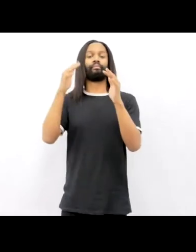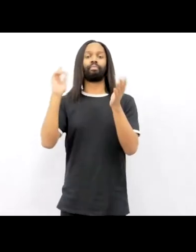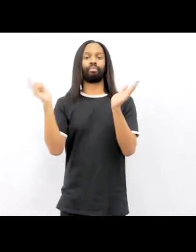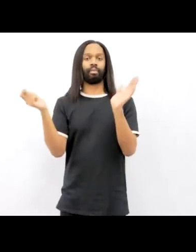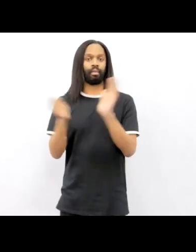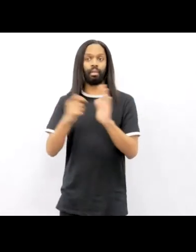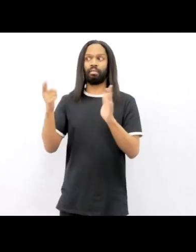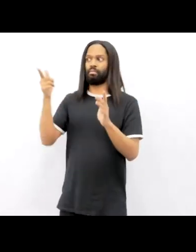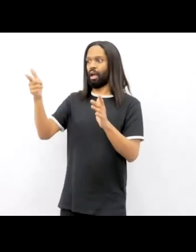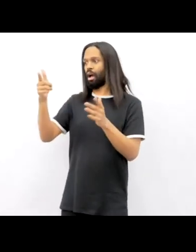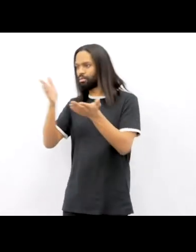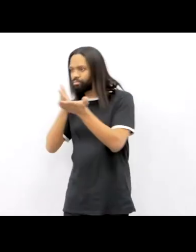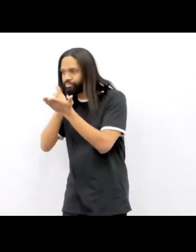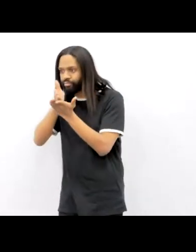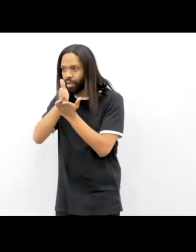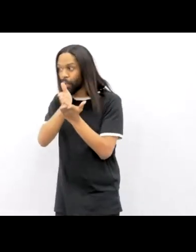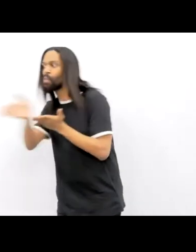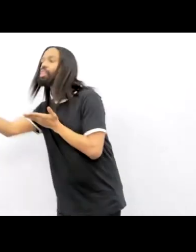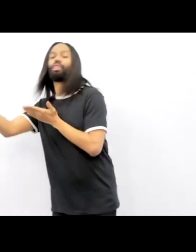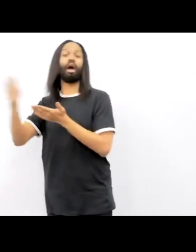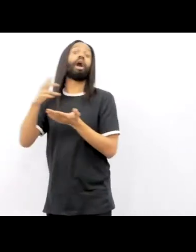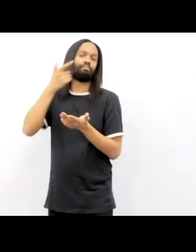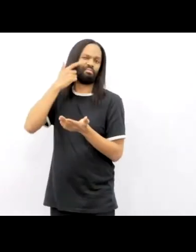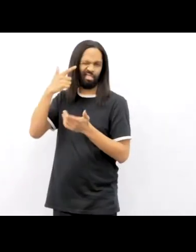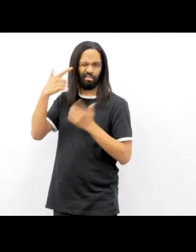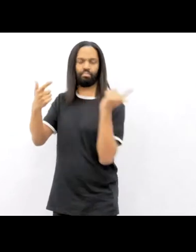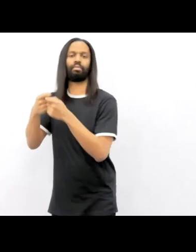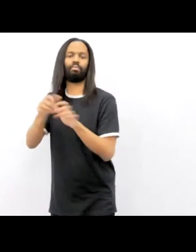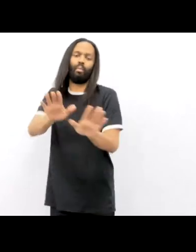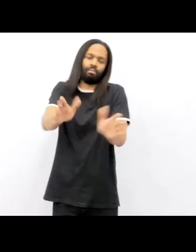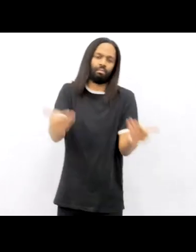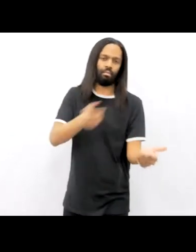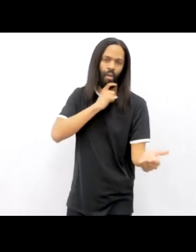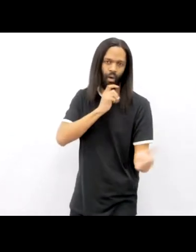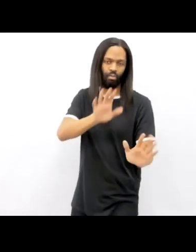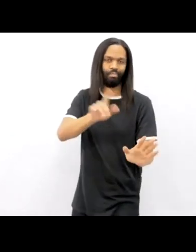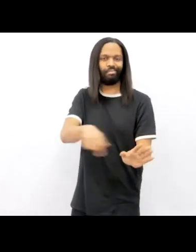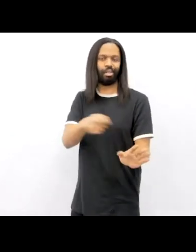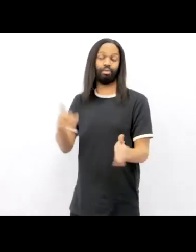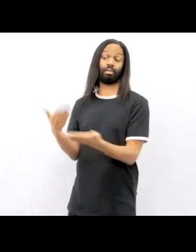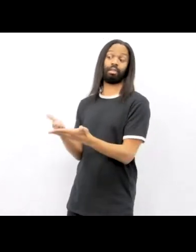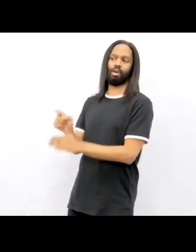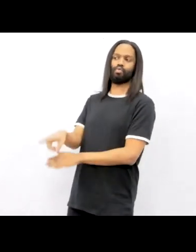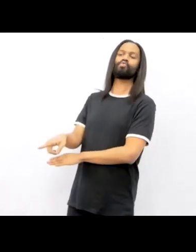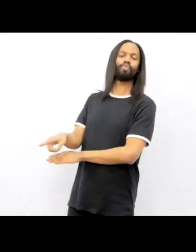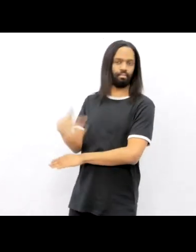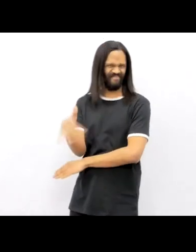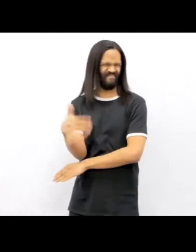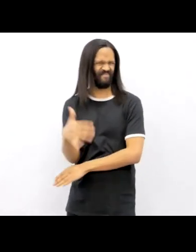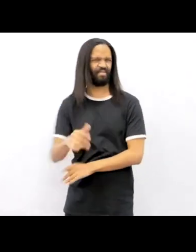perspective. Ce n pas encore à l'ordre du jour dans l'immédiat, mais en tout cas, c'est évidemment une question majeure qui aura un impact fort.